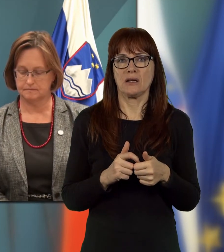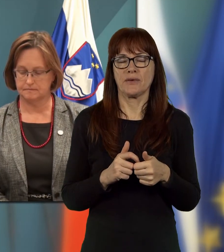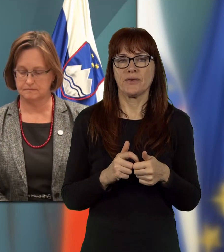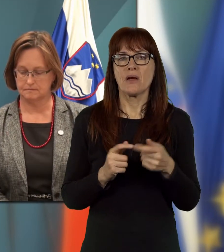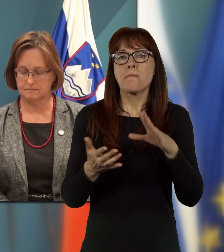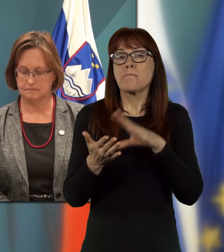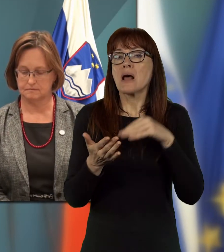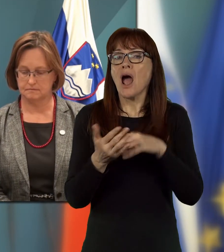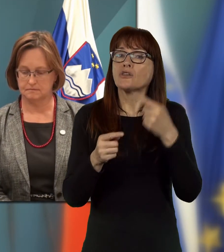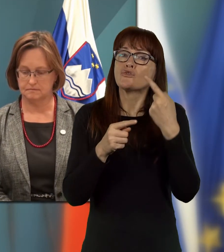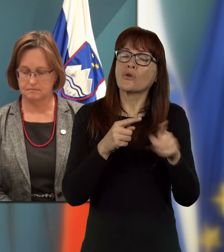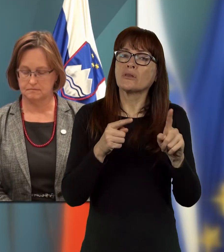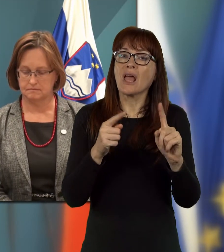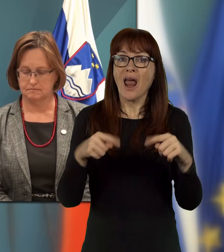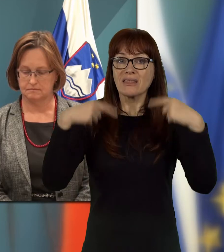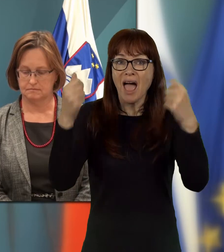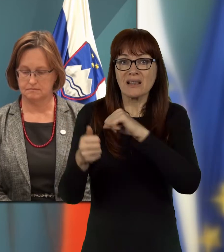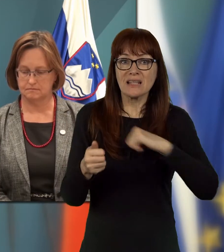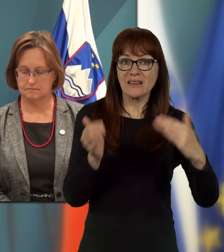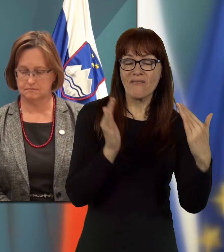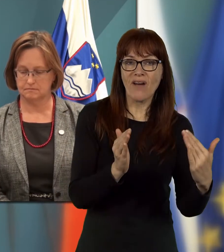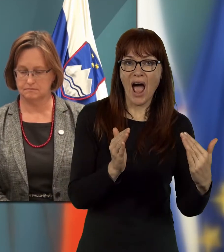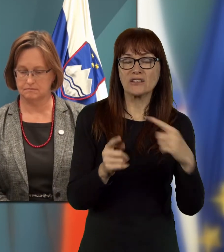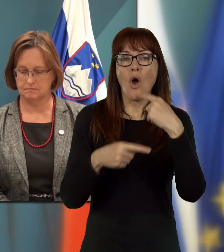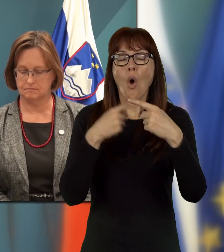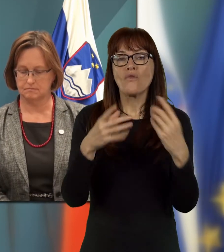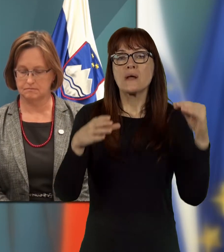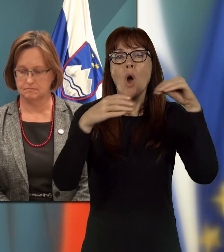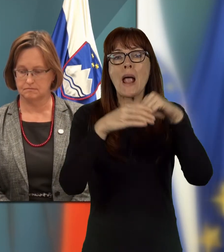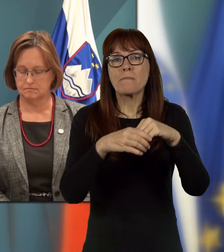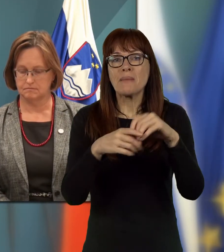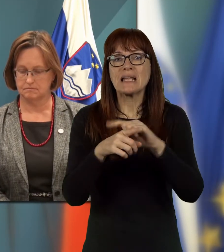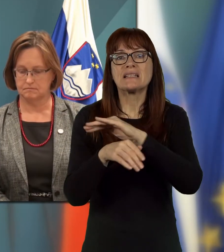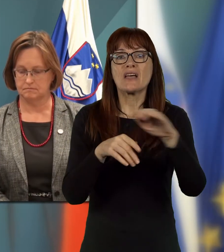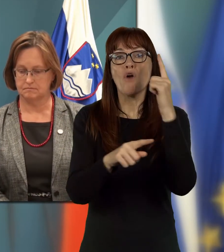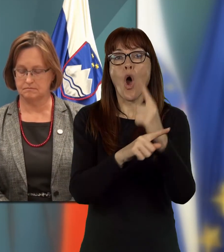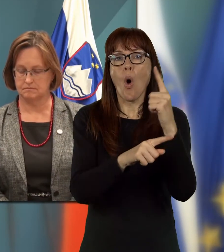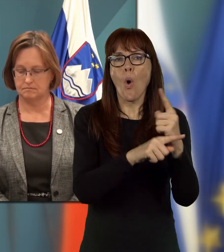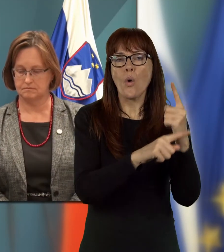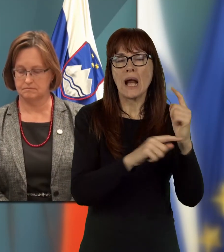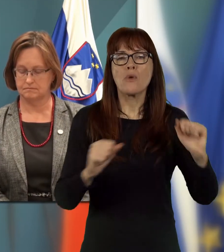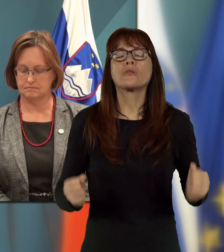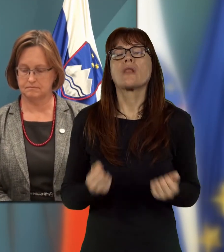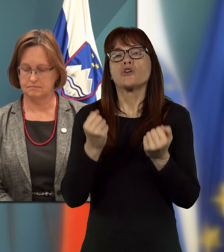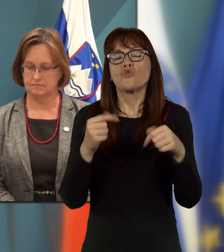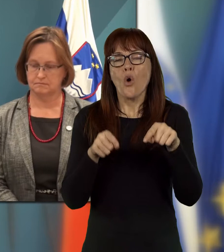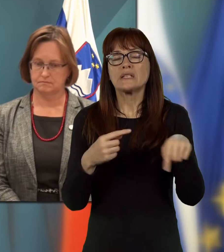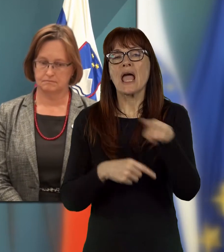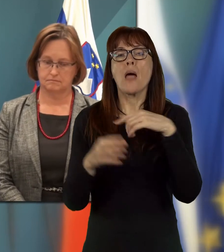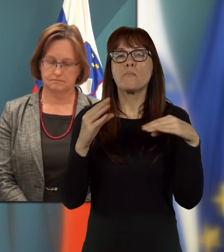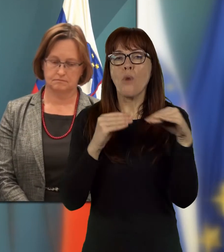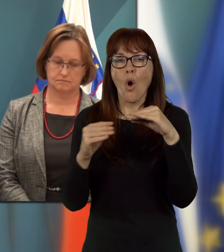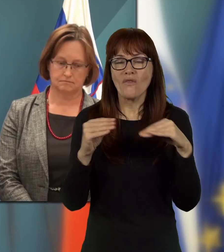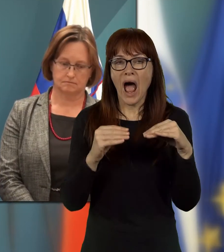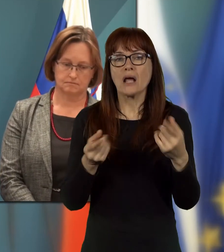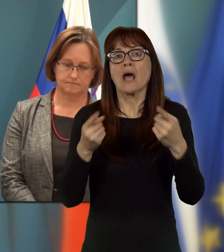so praktično del naslednje faze, ko govorimo o implementaciji in nivoja ukrepov. Težko se je